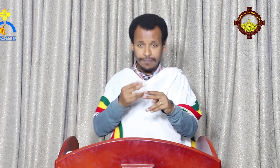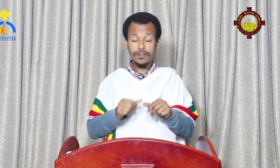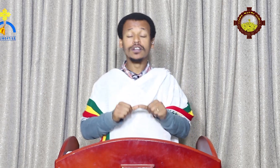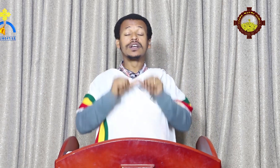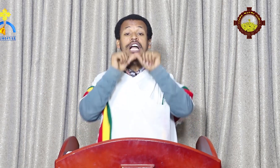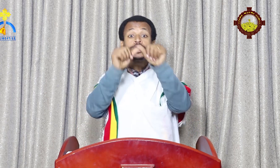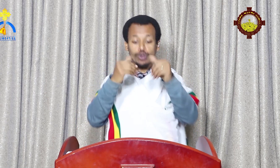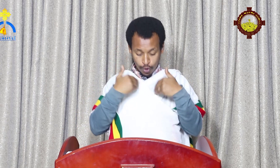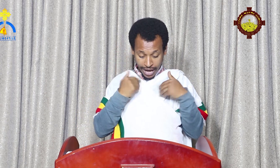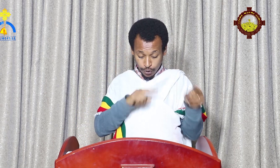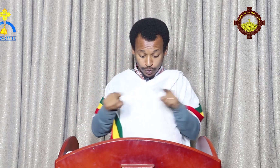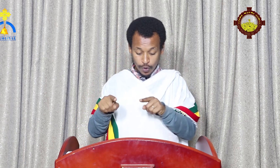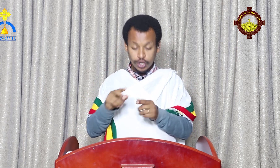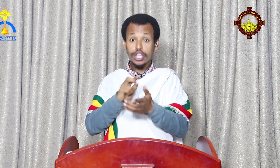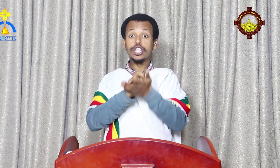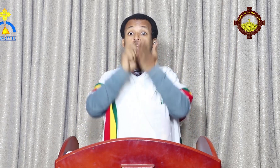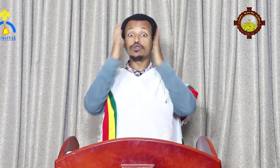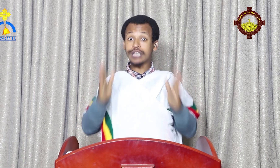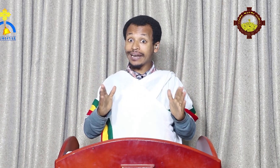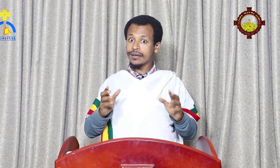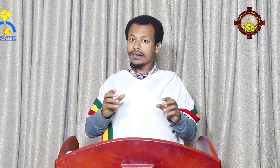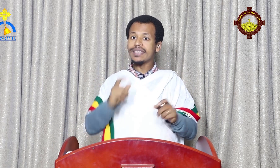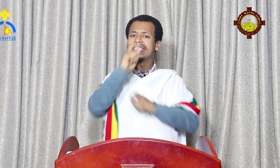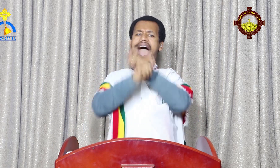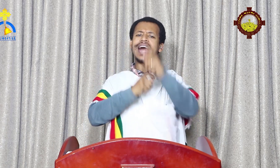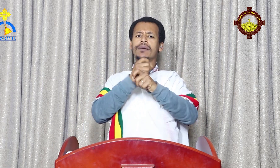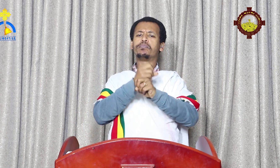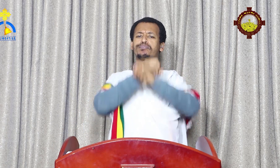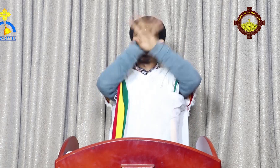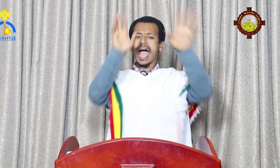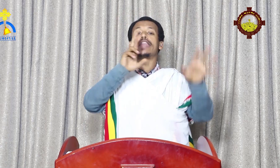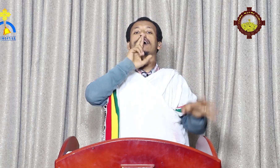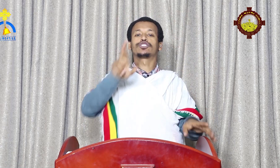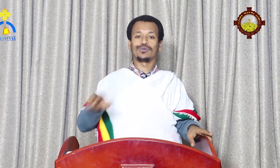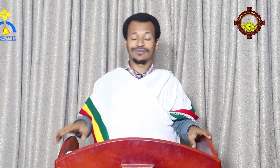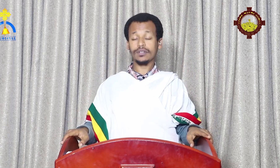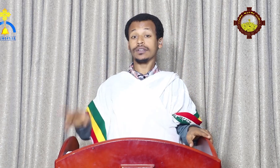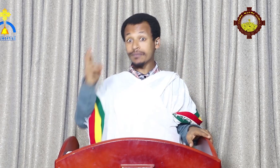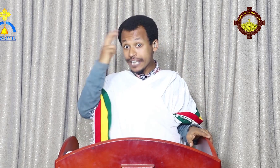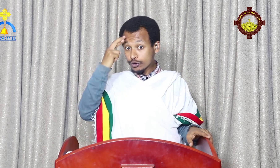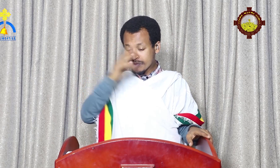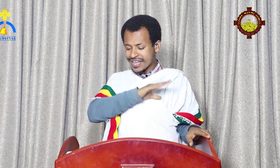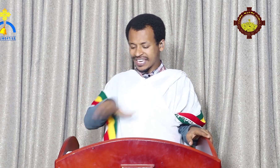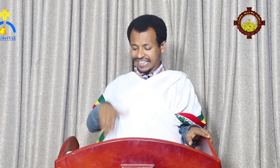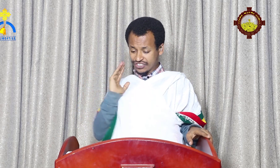መልካም ቀጥሎ ያለው ደግሞ የቅዱሳን የዓለም ብርሃን ናቸው። ምክንያቱም